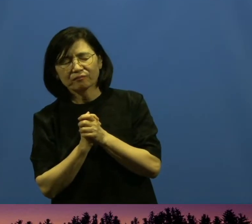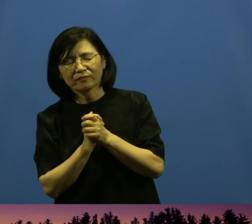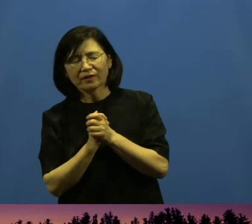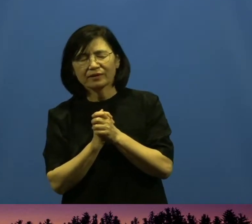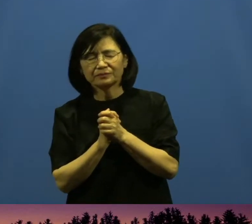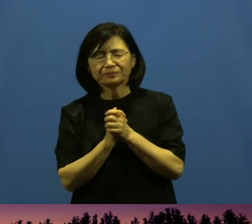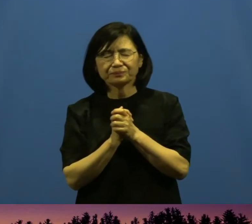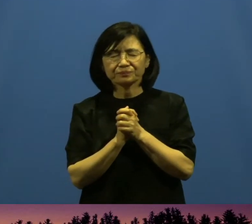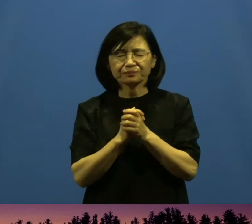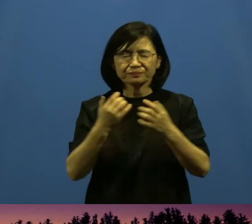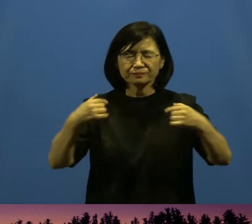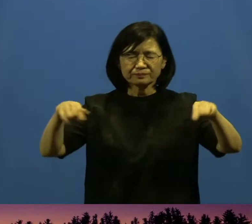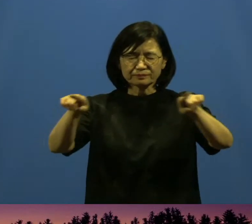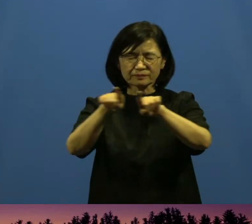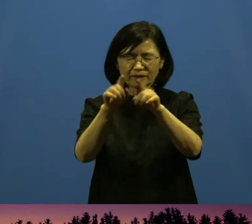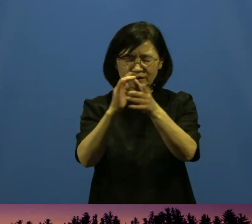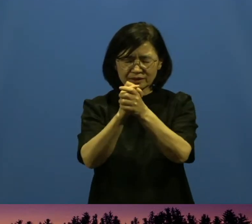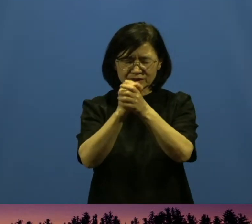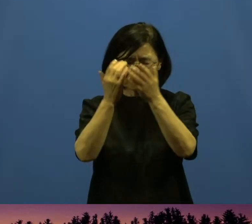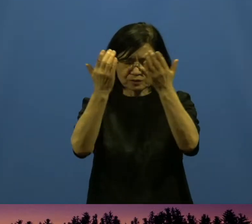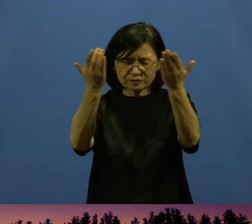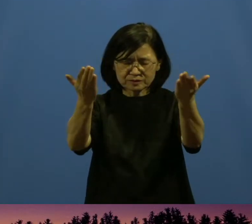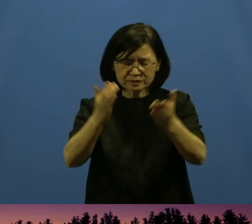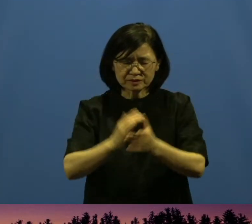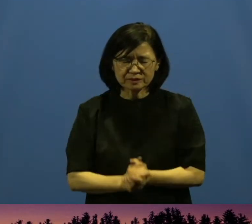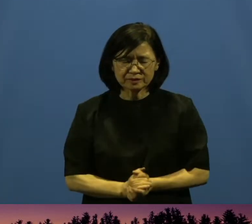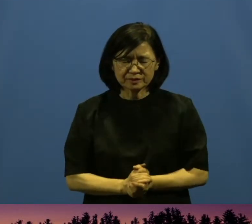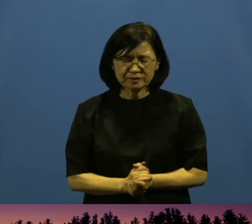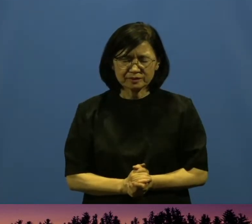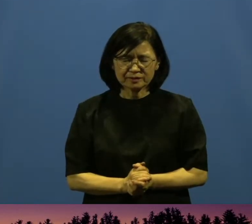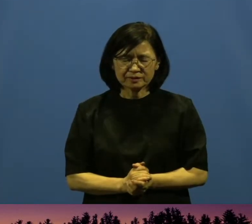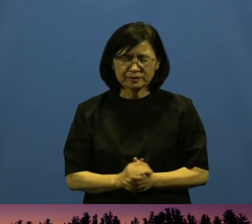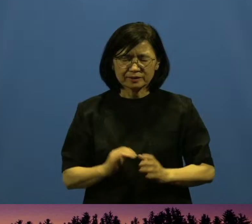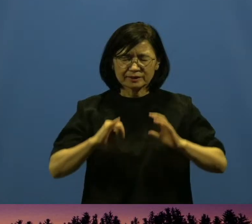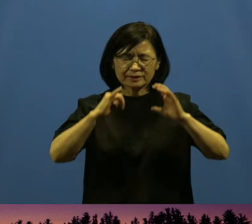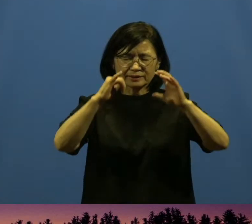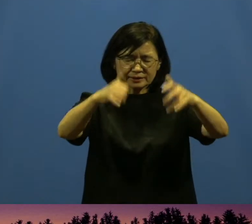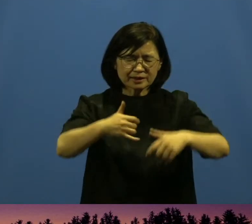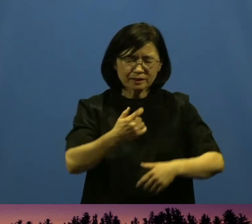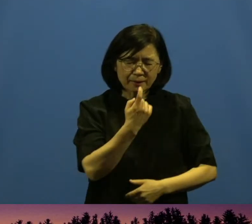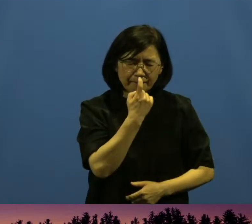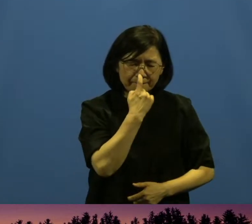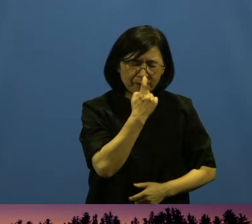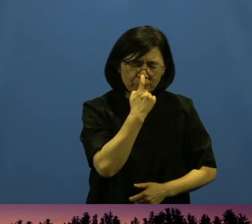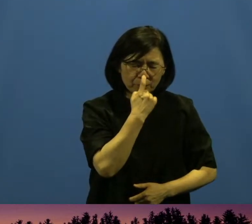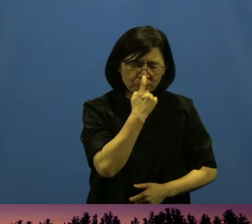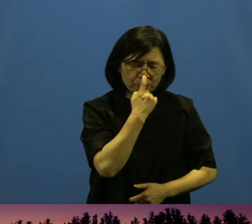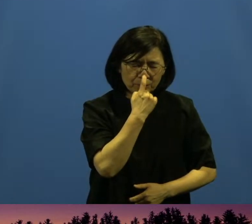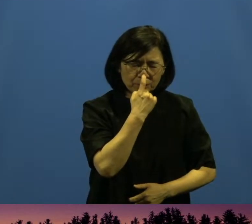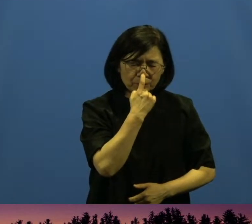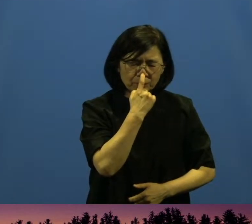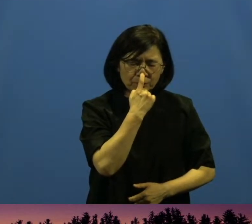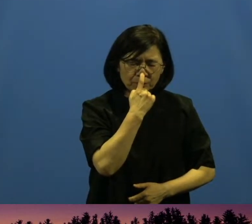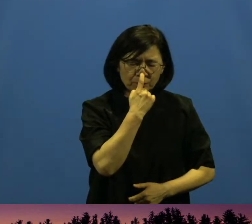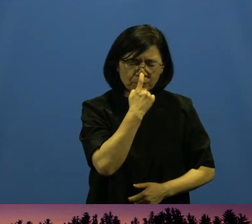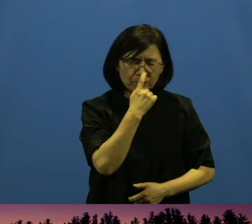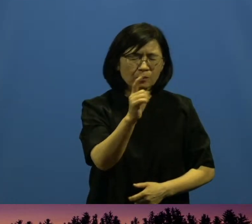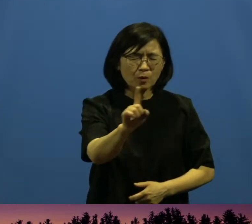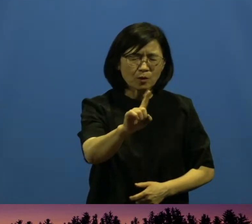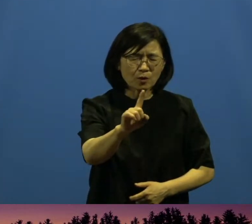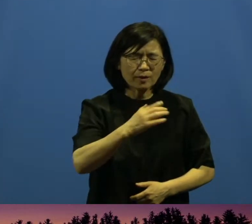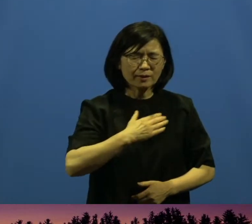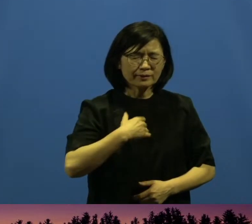우리 시간에 함께 기도하겠습니다. 여러분, 우리는 우리의 세상에서 배웠던 레슨, 내가 힘을 가지면,